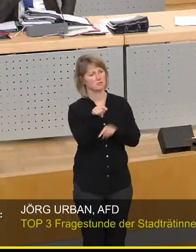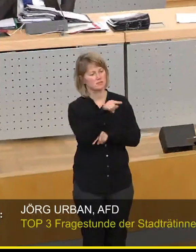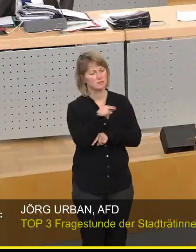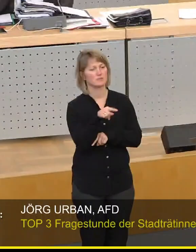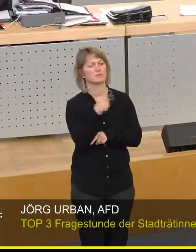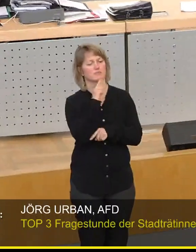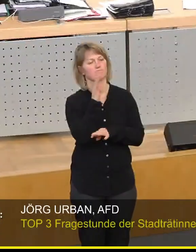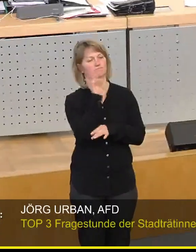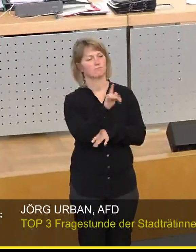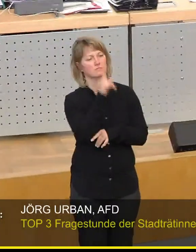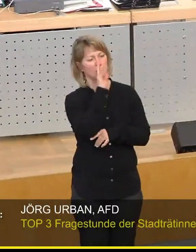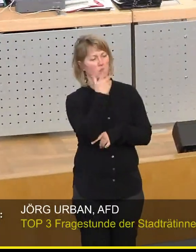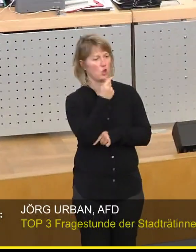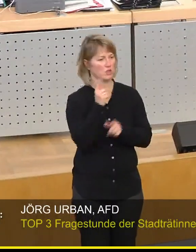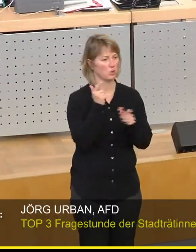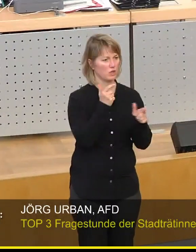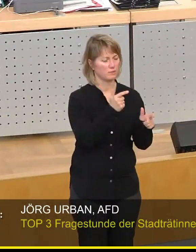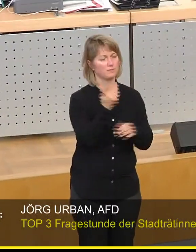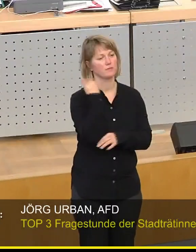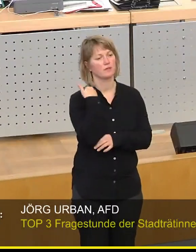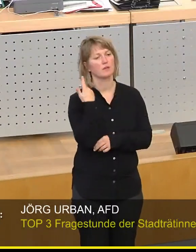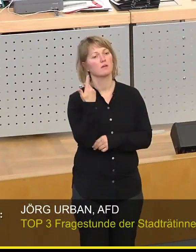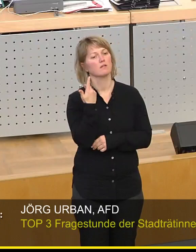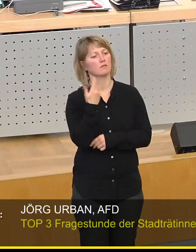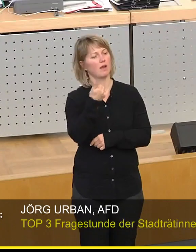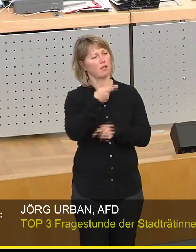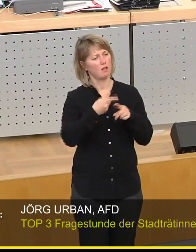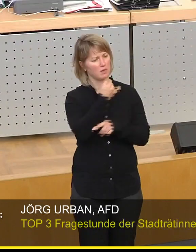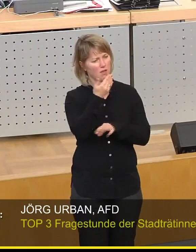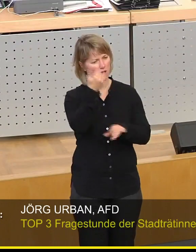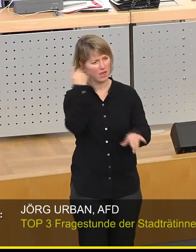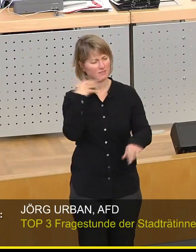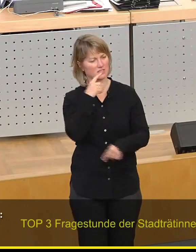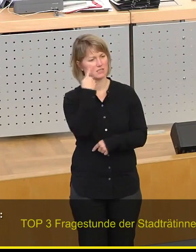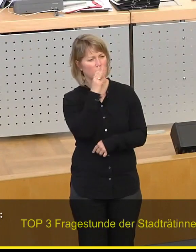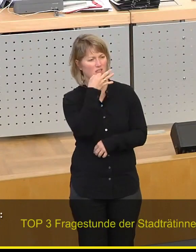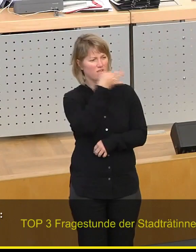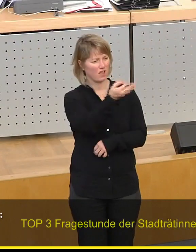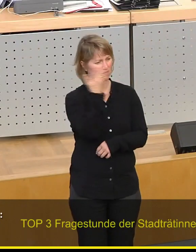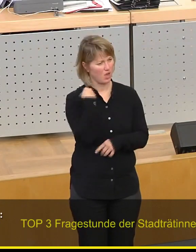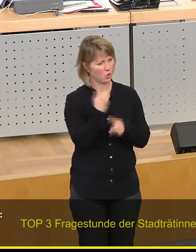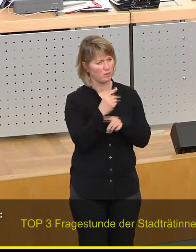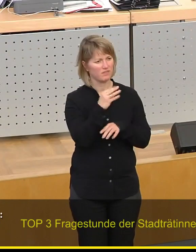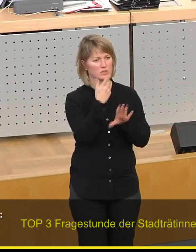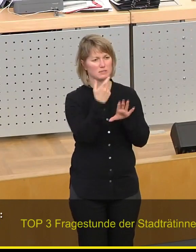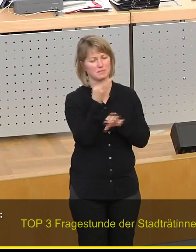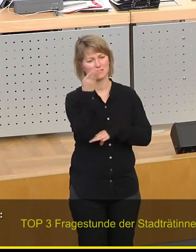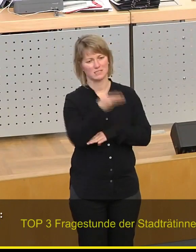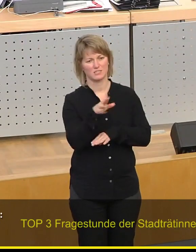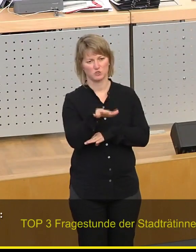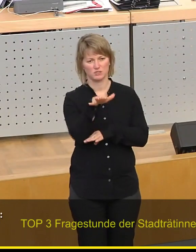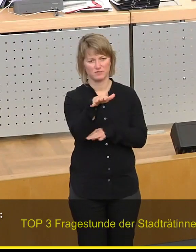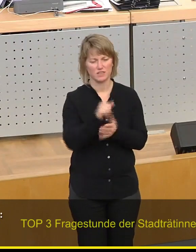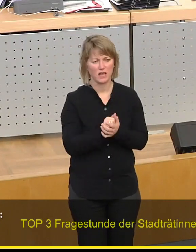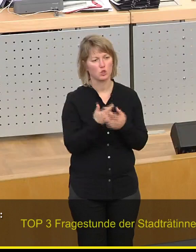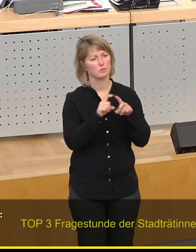vor. Vor anderthalb Jahren teilten Sie auf meine mündliche Anfrage Nummer 74/15 zur Prävention und